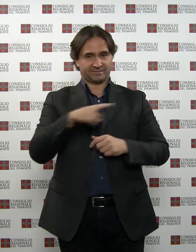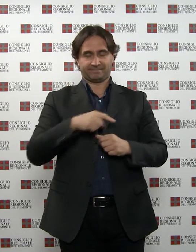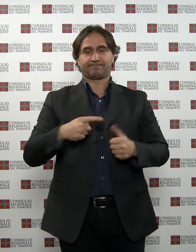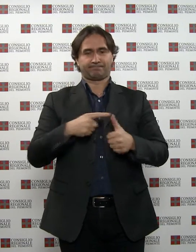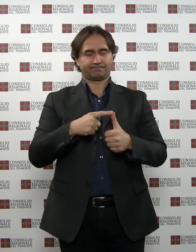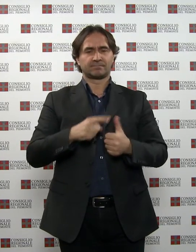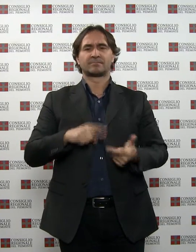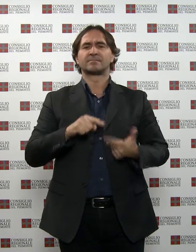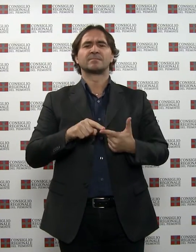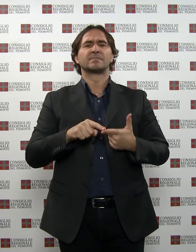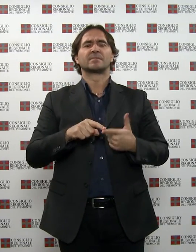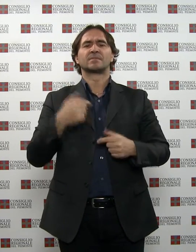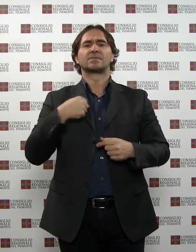Atti di indirizzo sulla sanità.